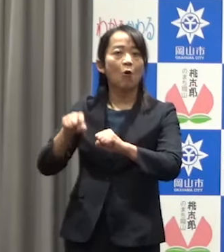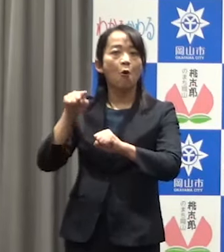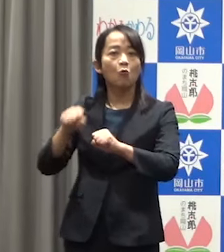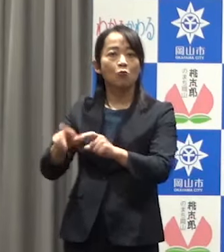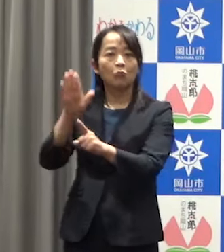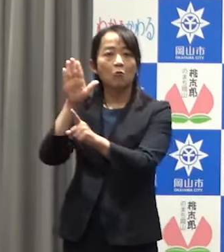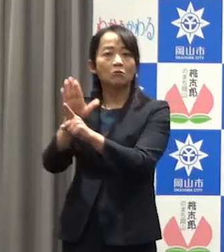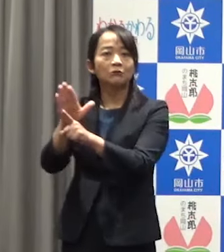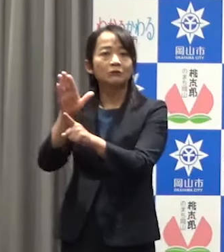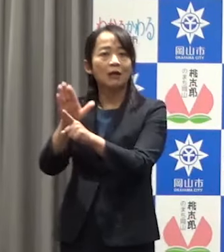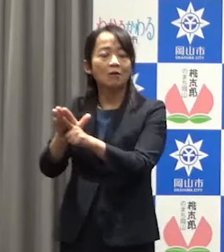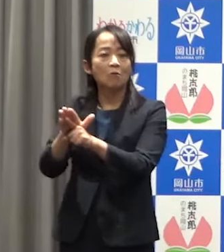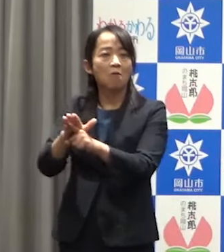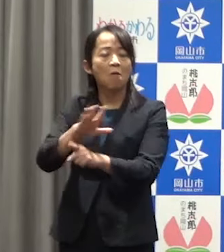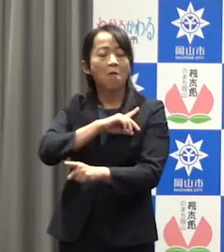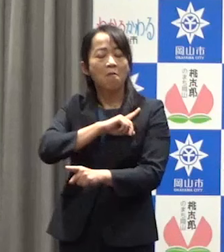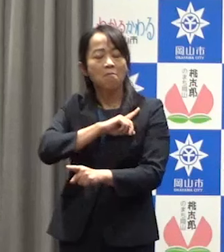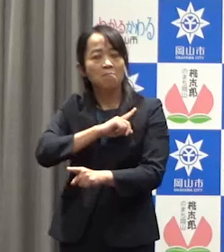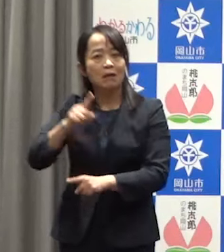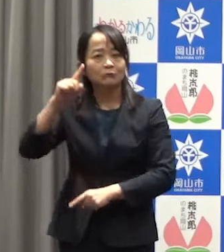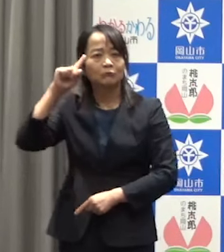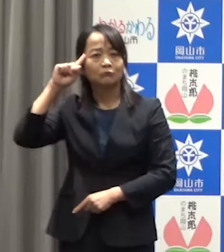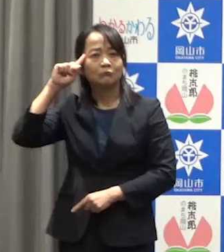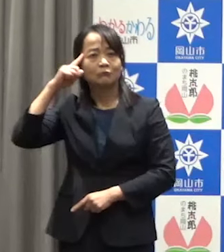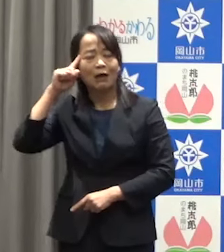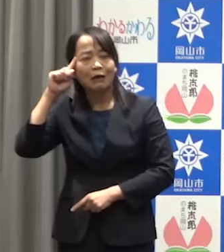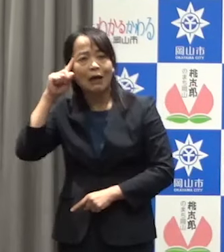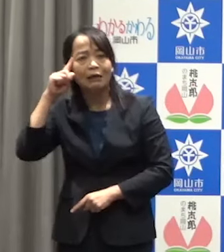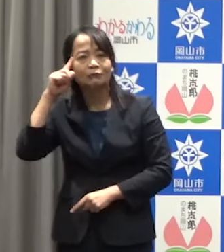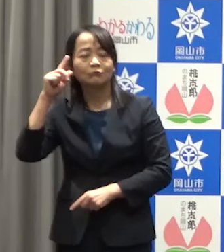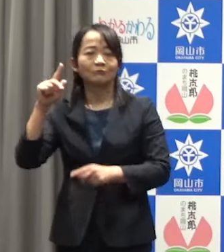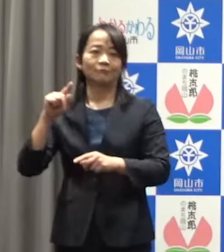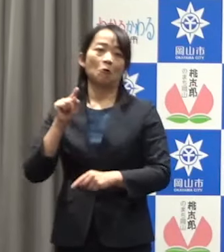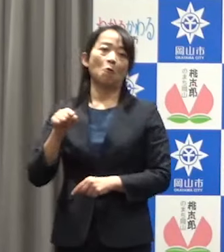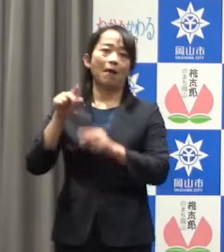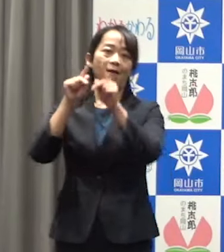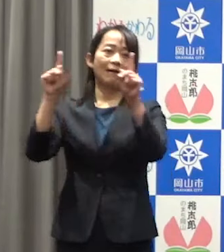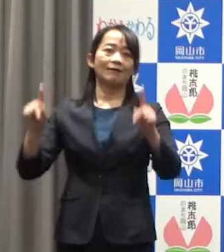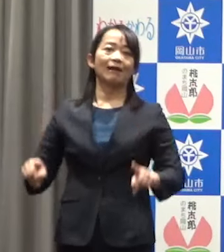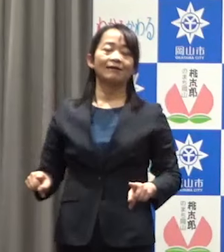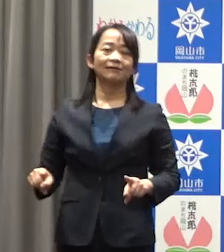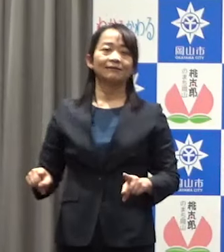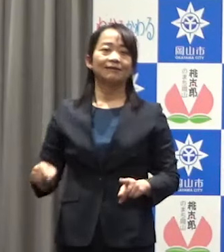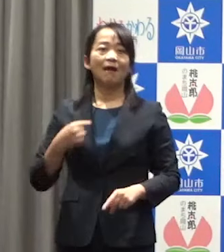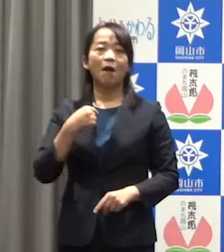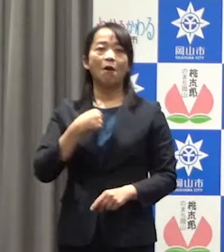先課題として作ろうとしているものなんで、まあ、私としては